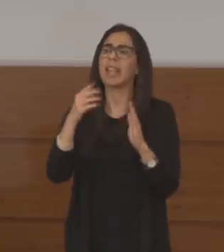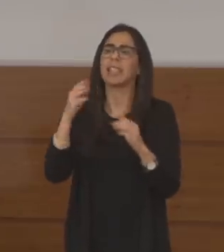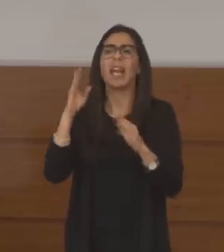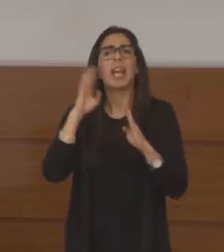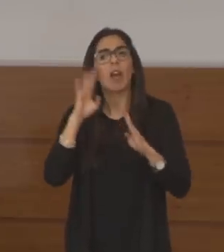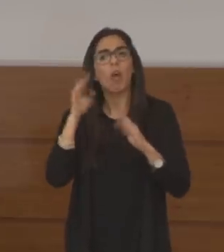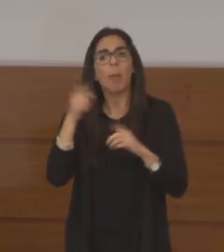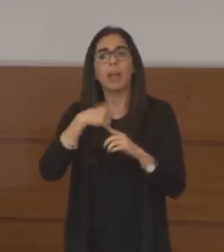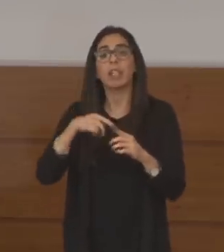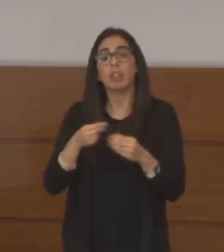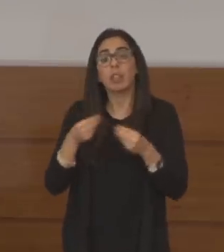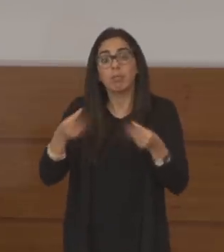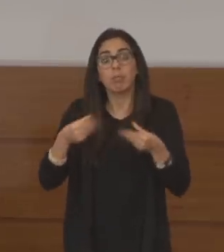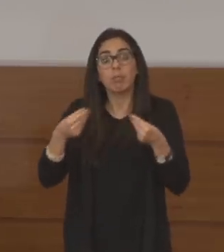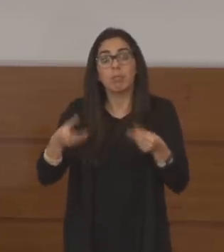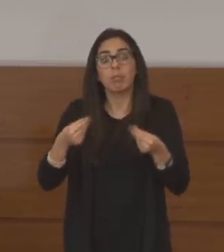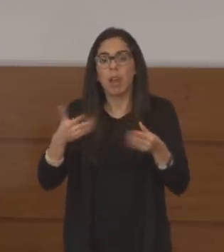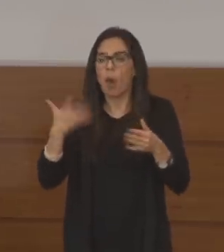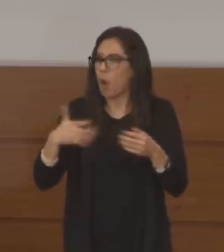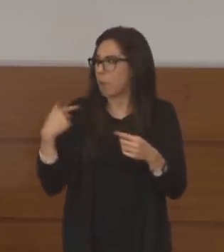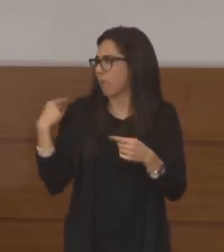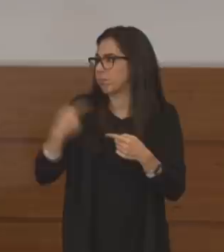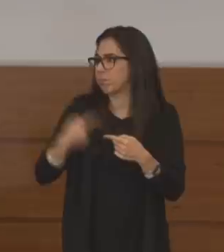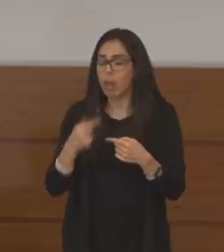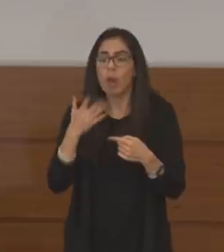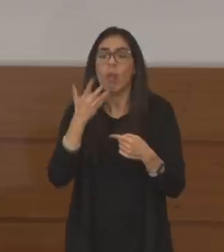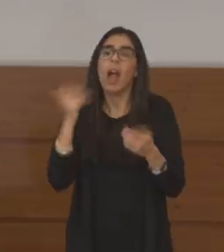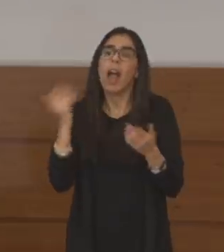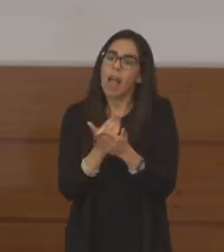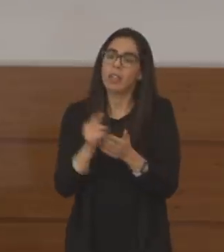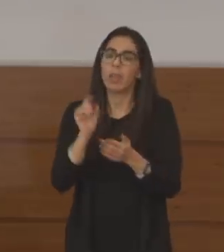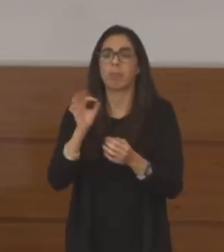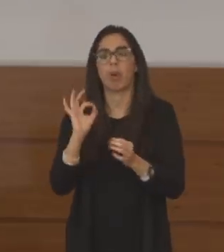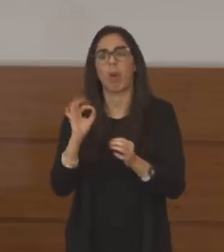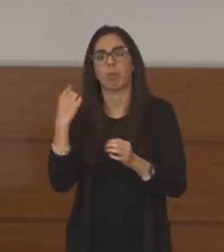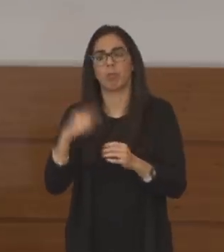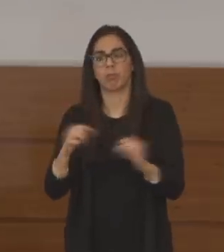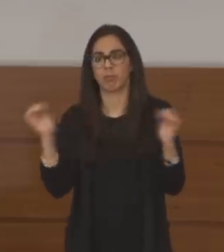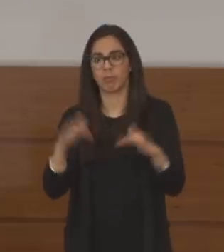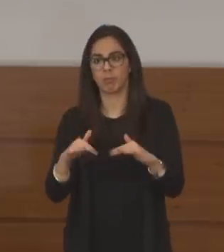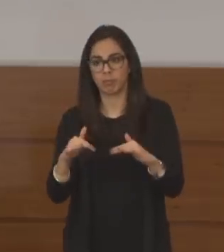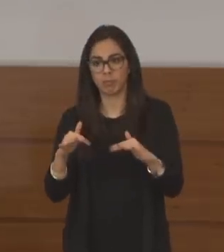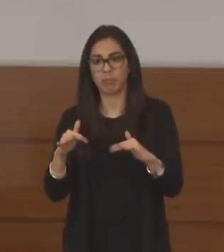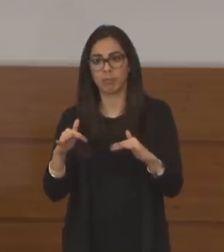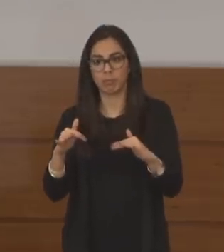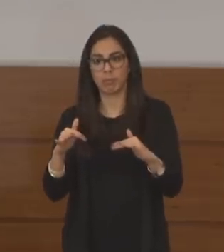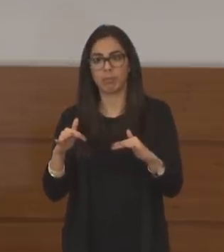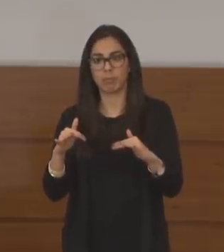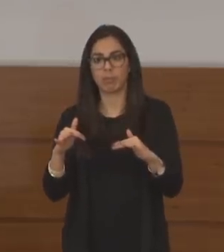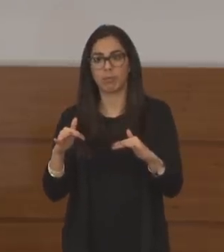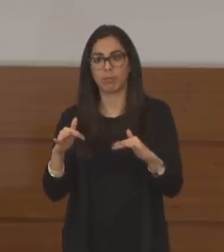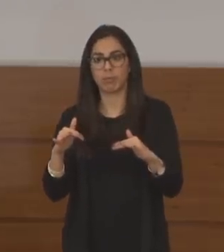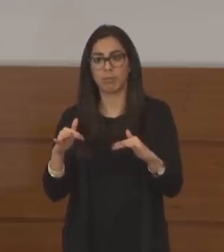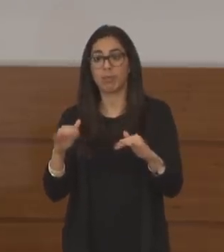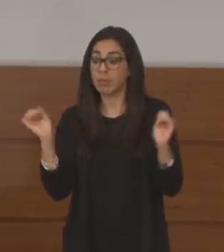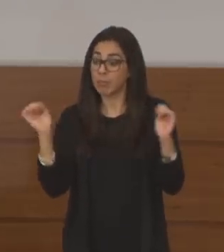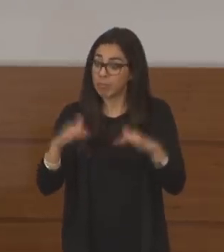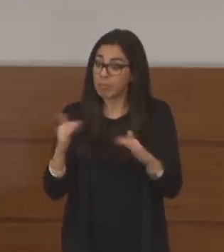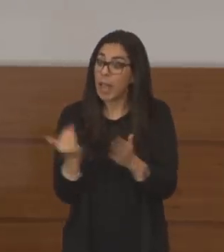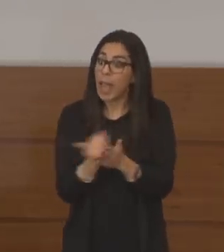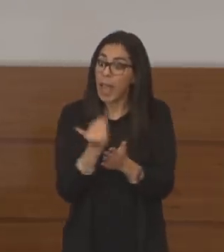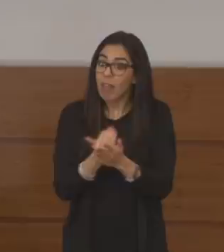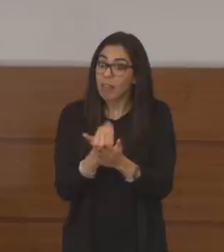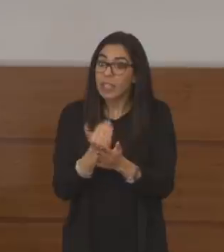vogliono e deve e mirano ad evitare possono essere evitate se ognuno di noi è consapevole di